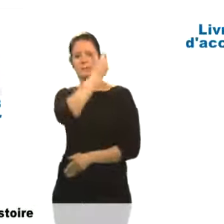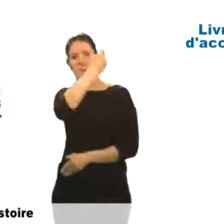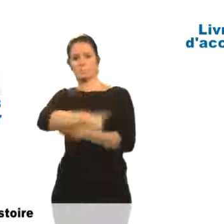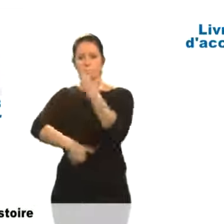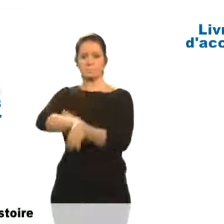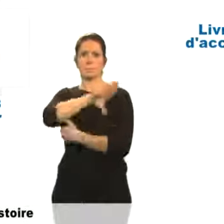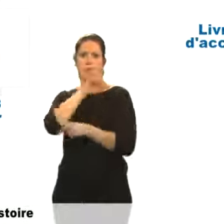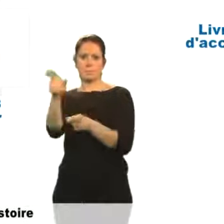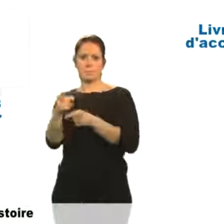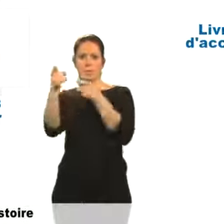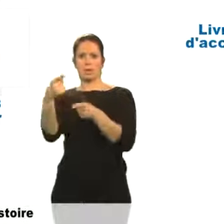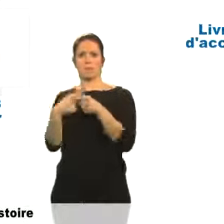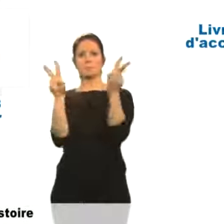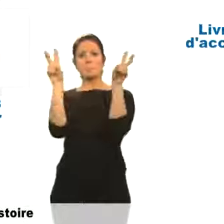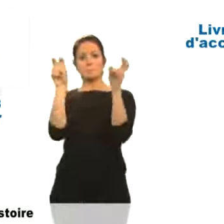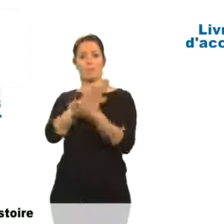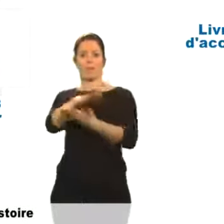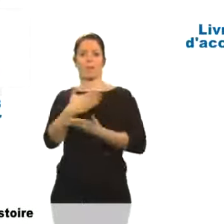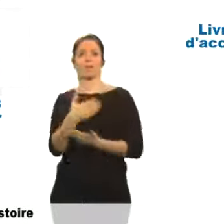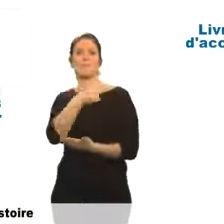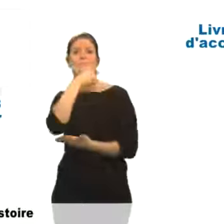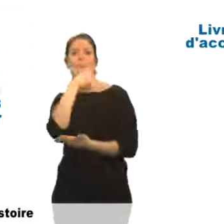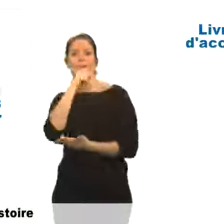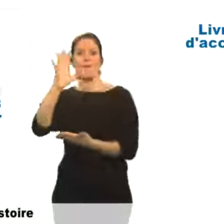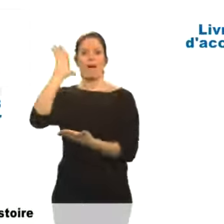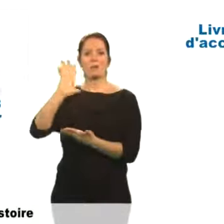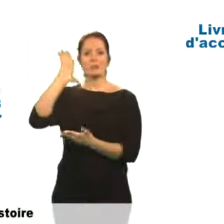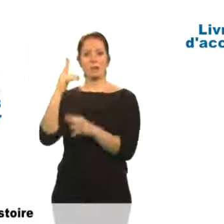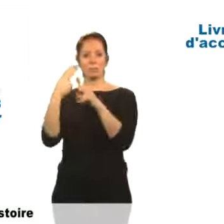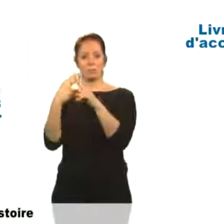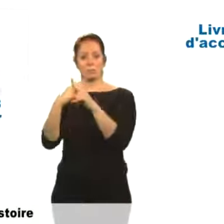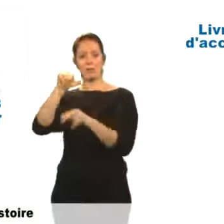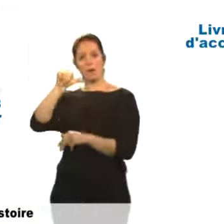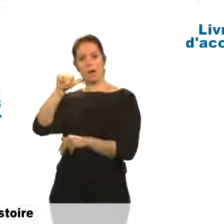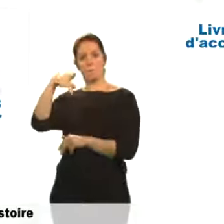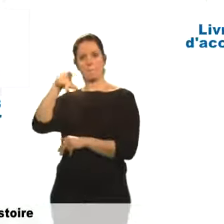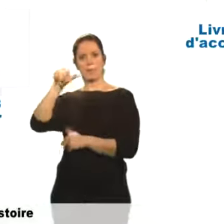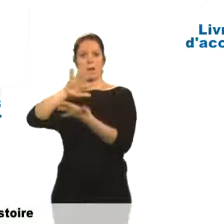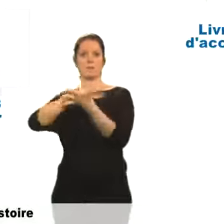Vieux, première dénomination de l'APA, Association haut-rhinoise d'aide aux personnes âgées.